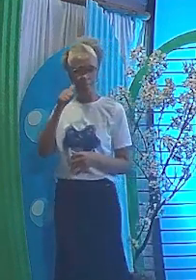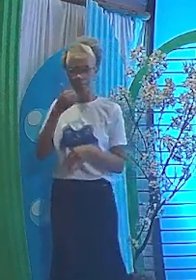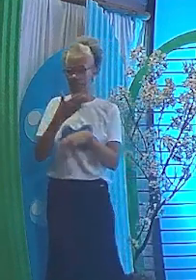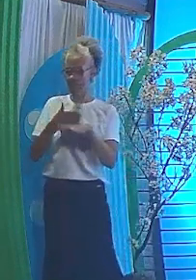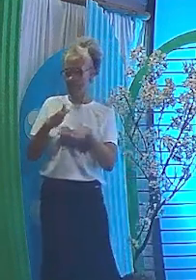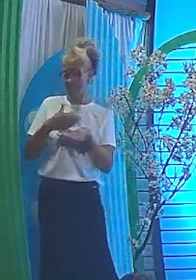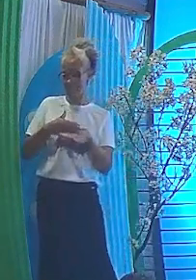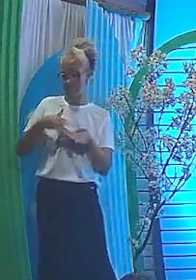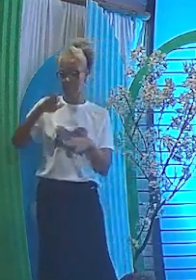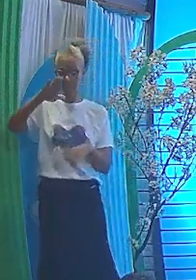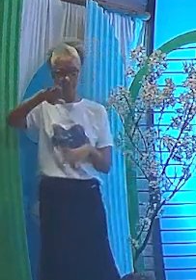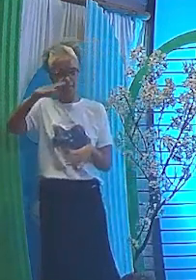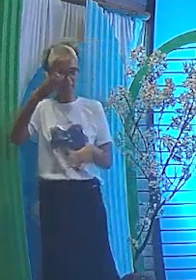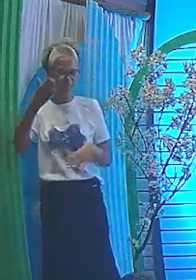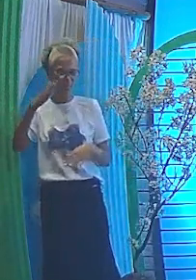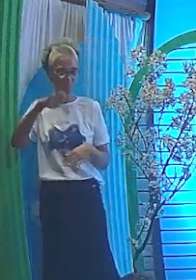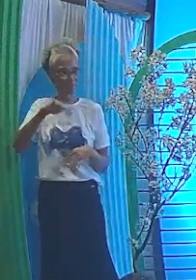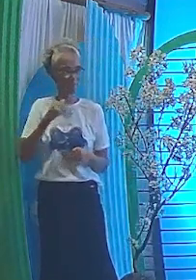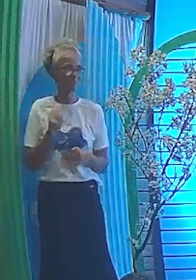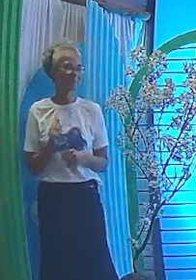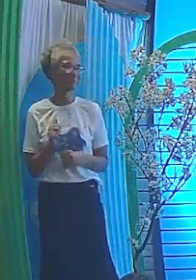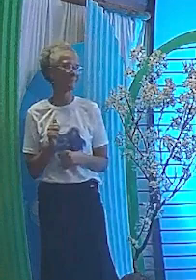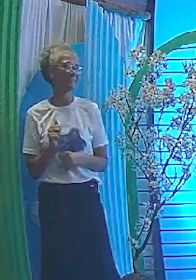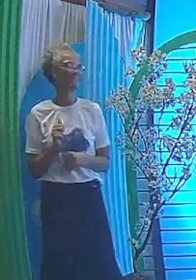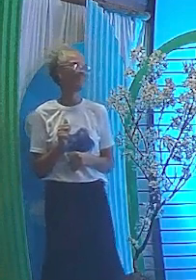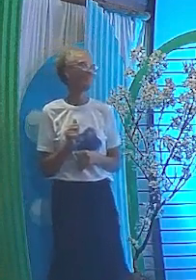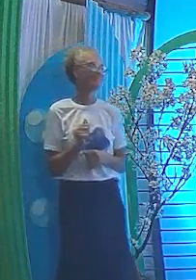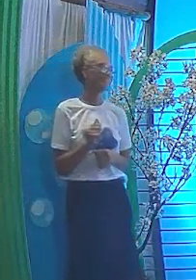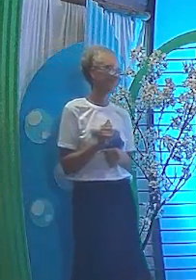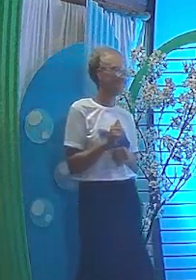de 1,60m, também como Edma.